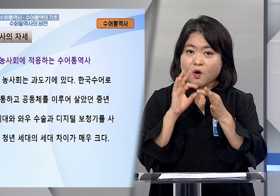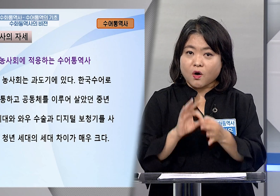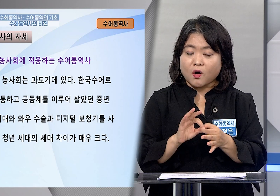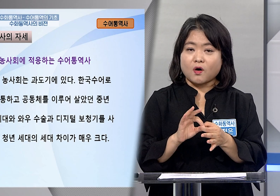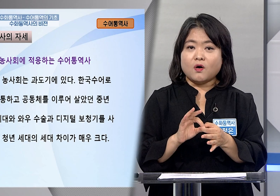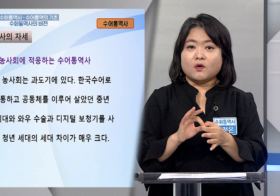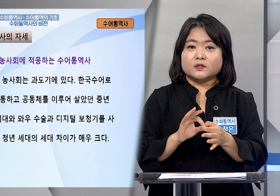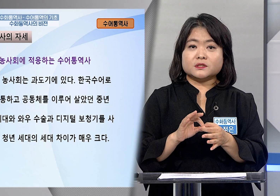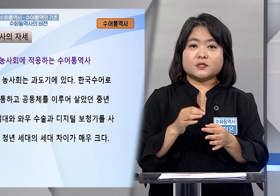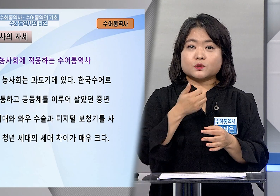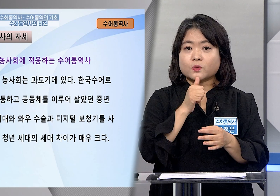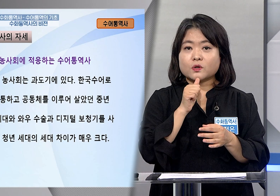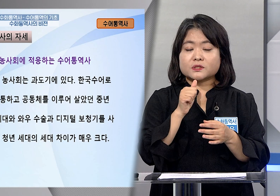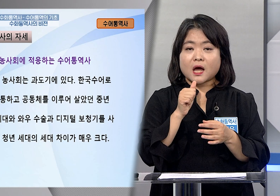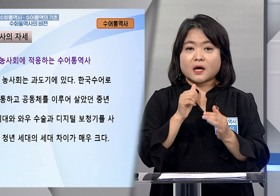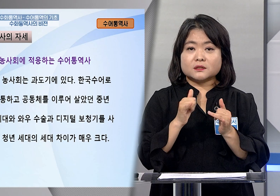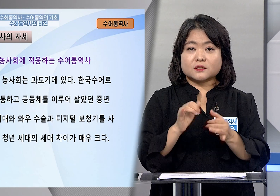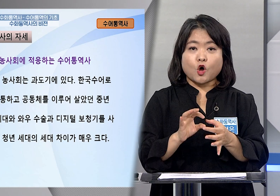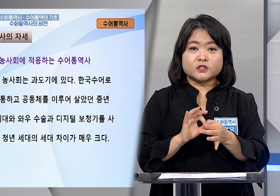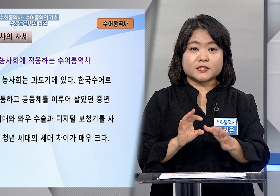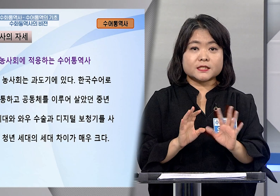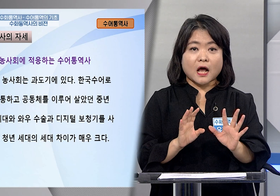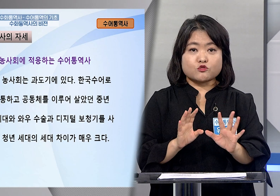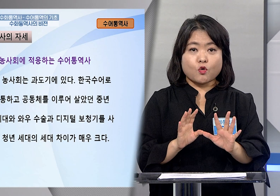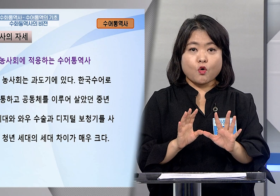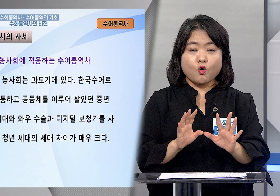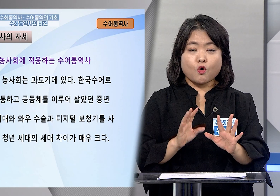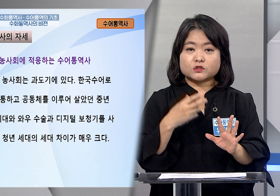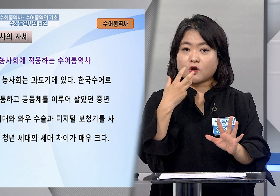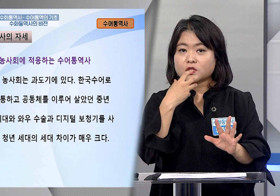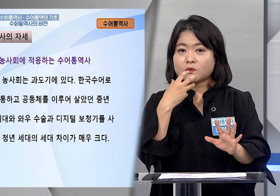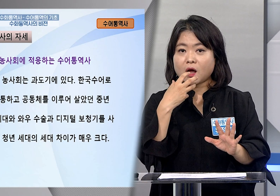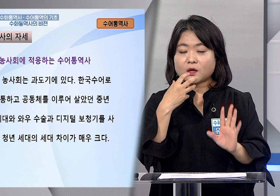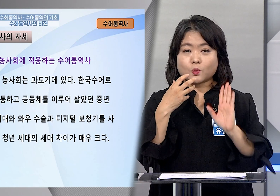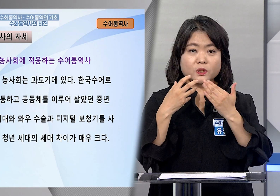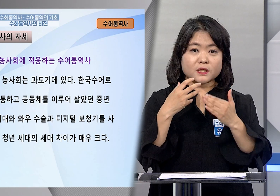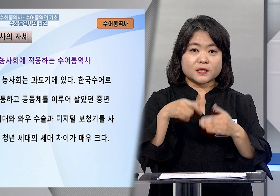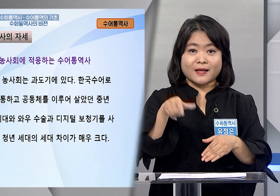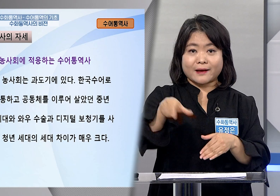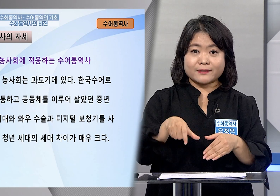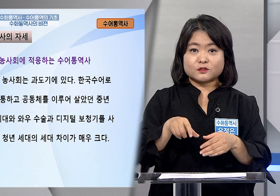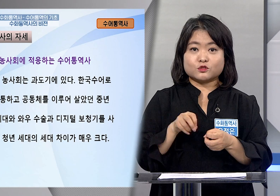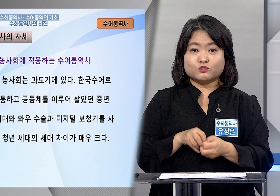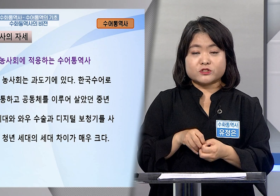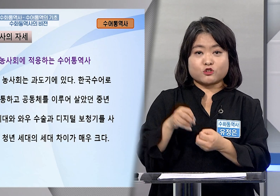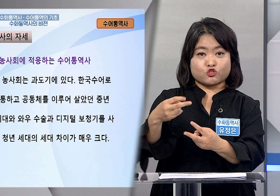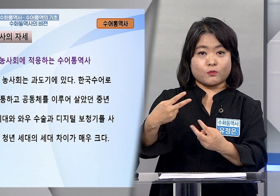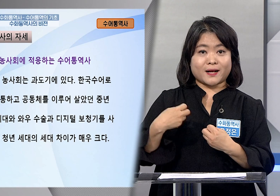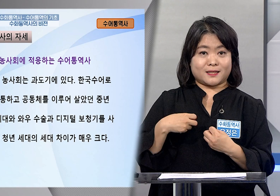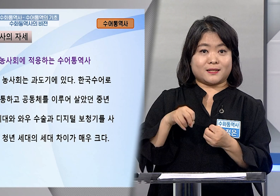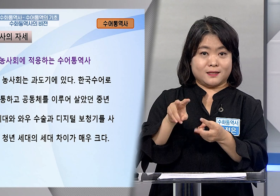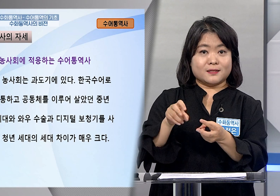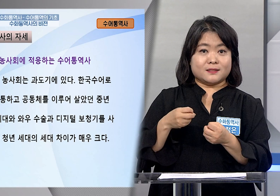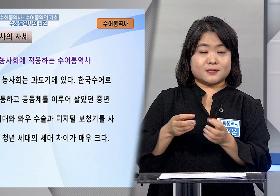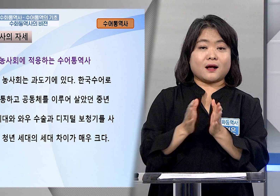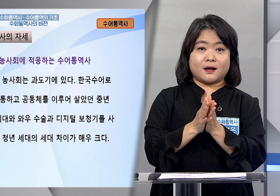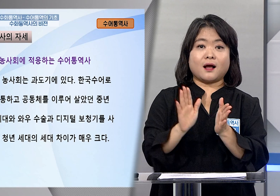되면서 이제는 통역사를 거치지 않고 청인과 농인이 다이렉트로 문자를 주고받기 시작하게